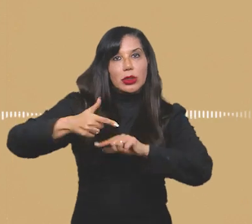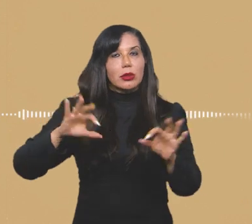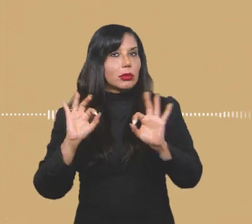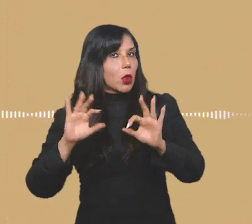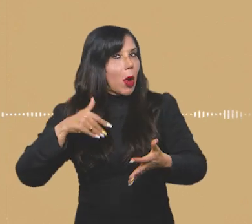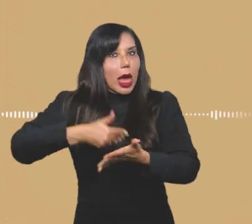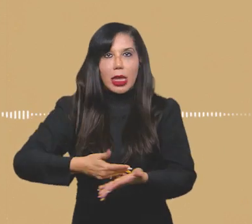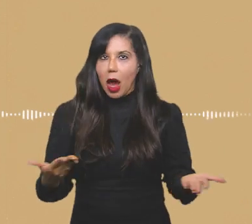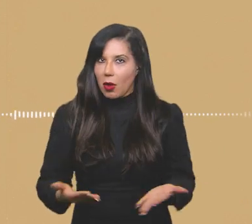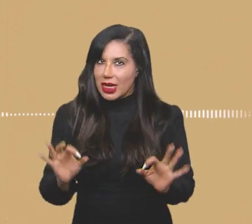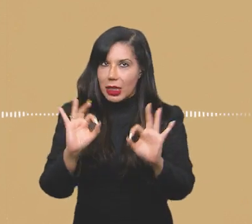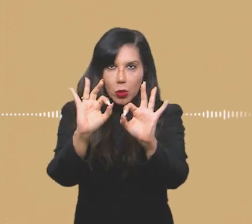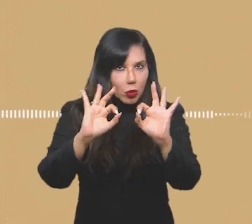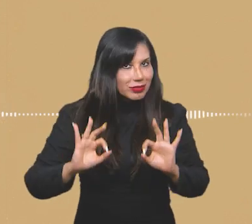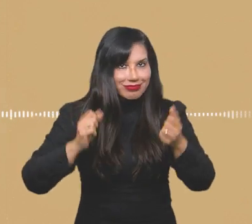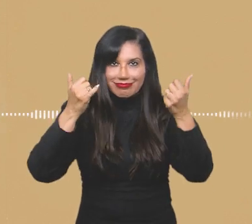4 estrelas, nenhum até o momento.